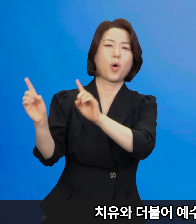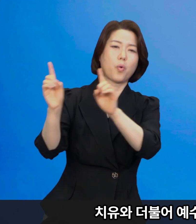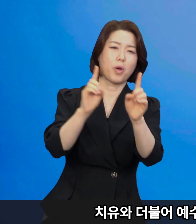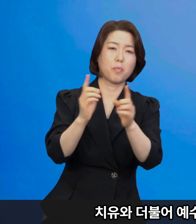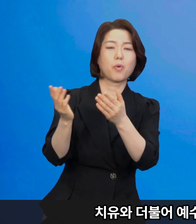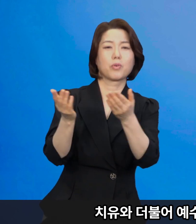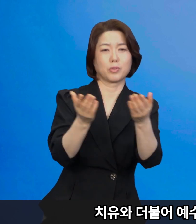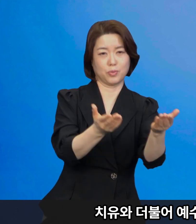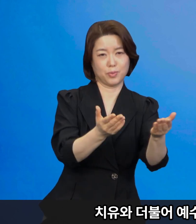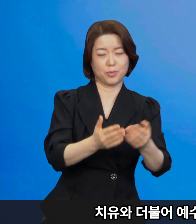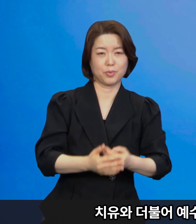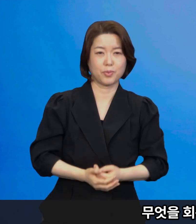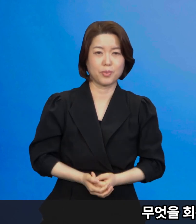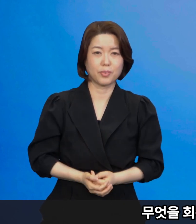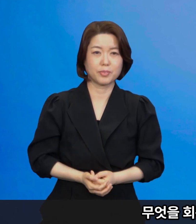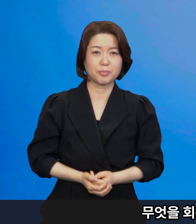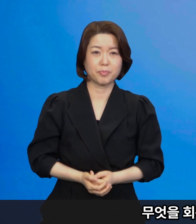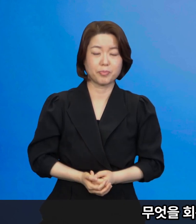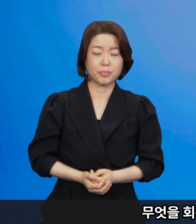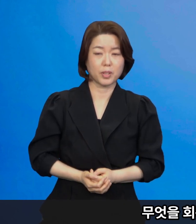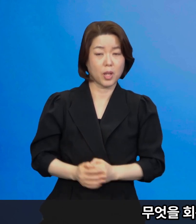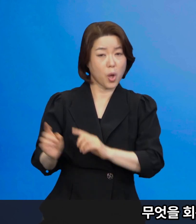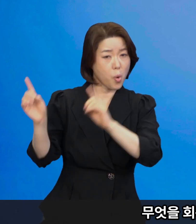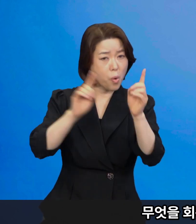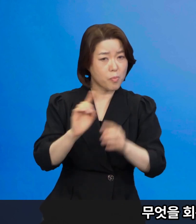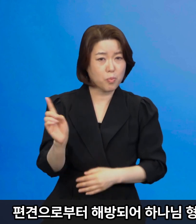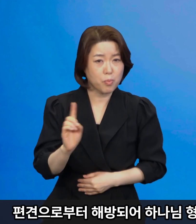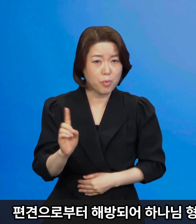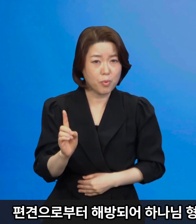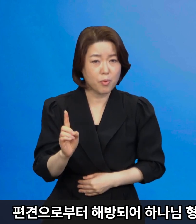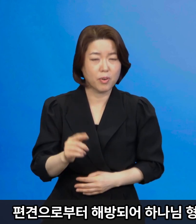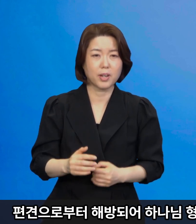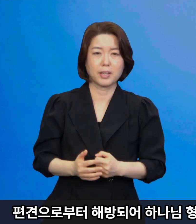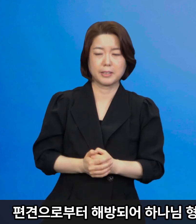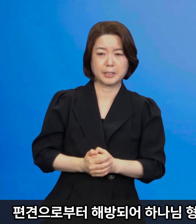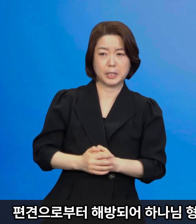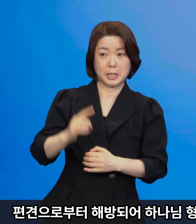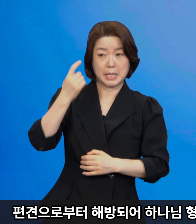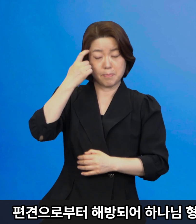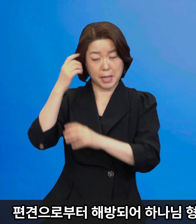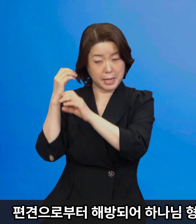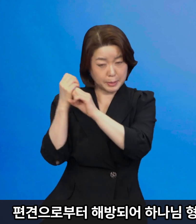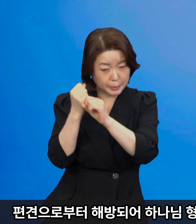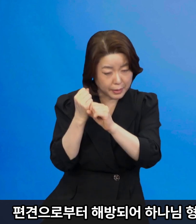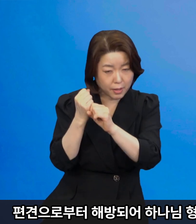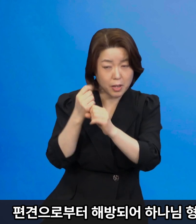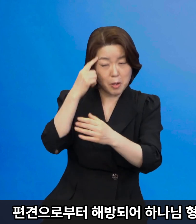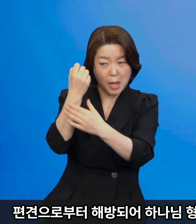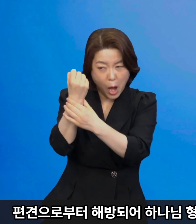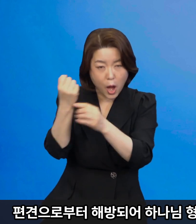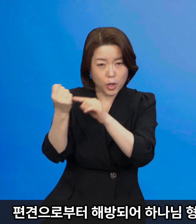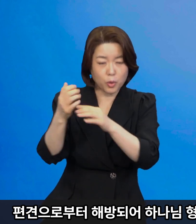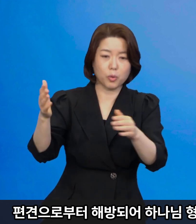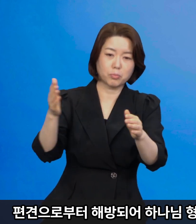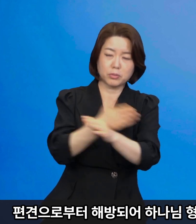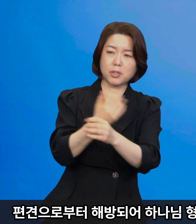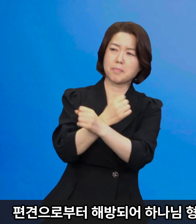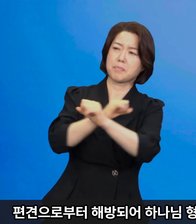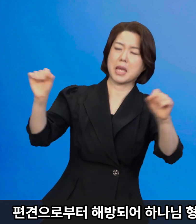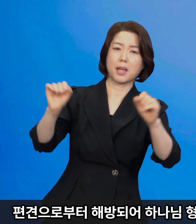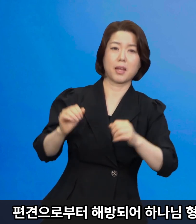회복시켜 주십니다. 무엇을 회복시켜 주십니까? 편견으로부터 해방되어 하나님